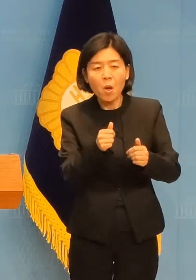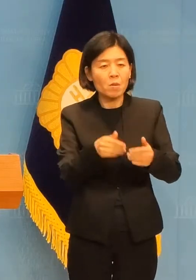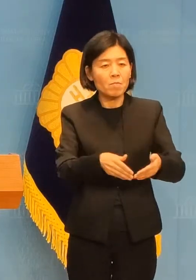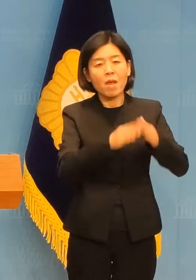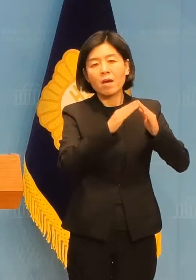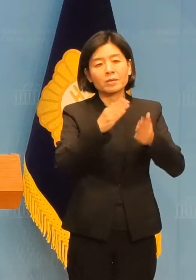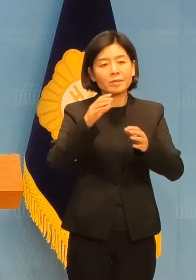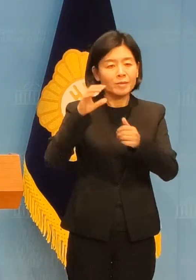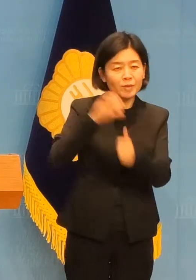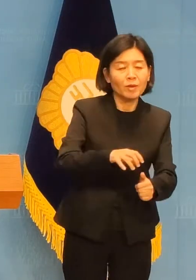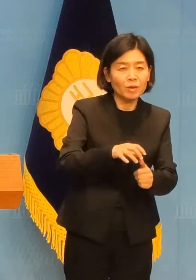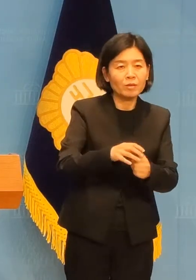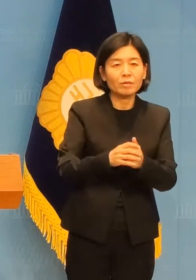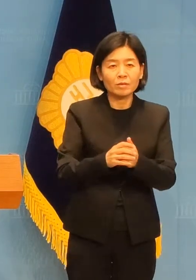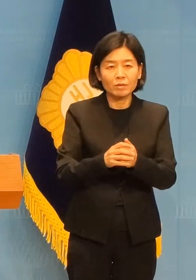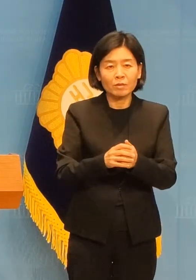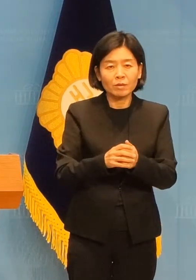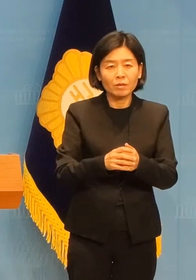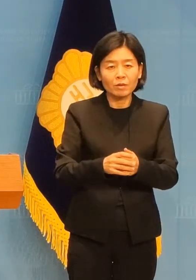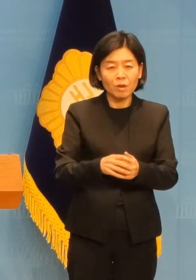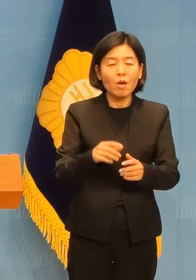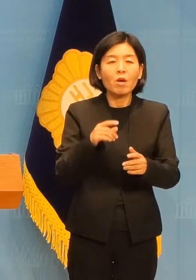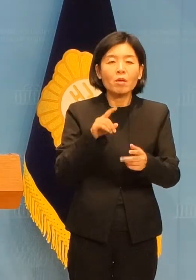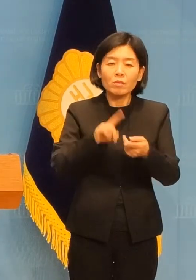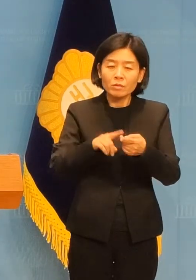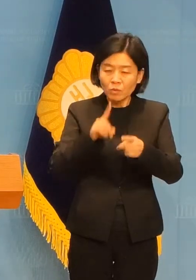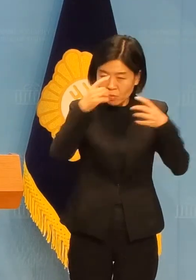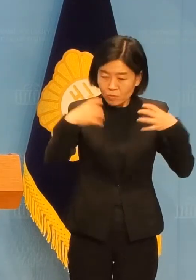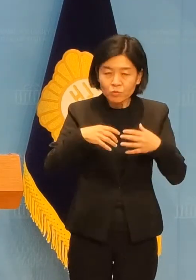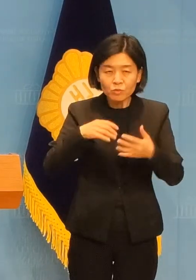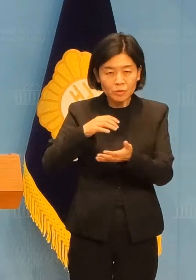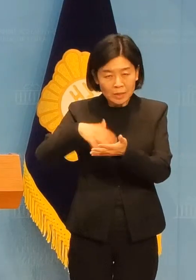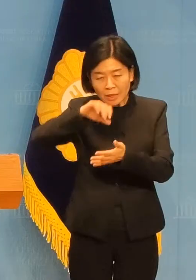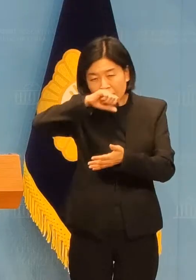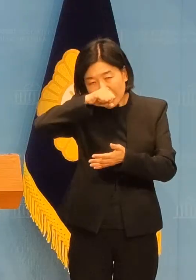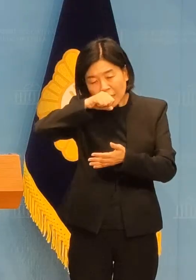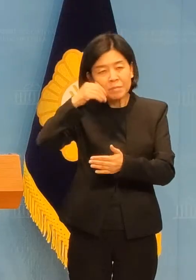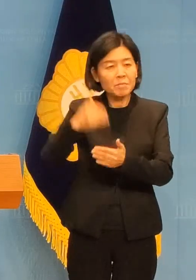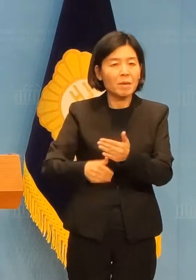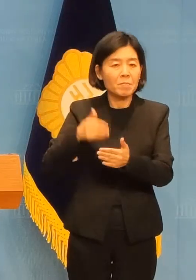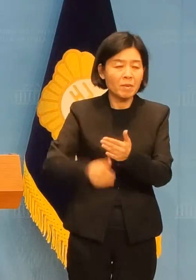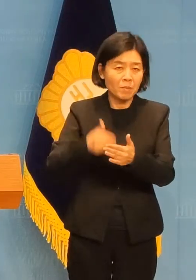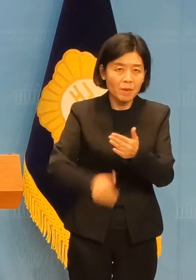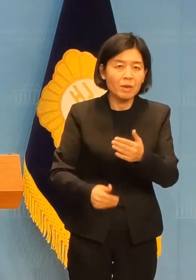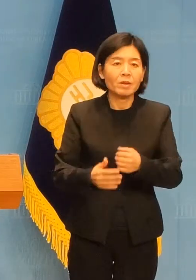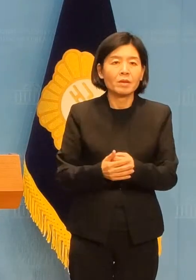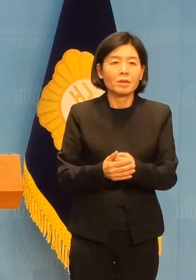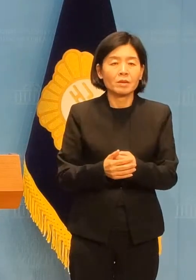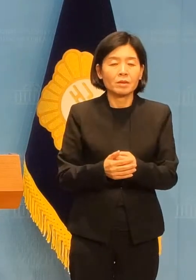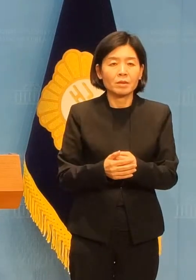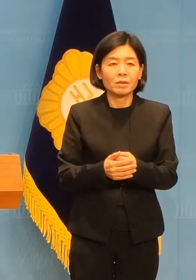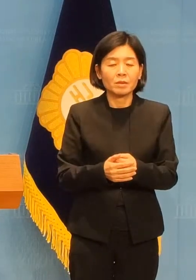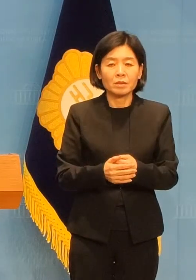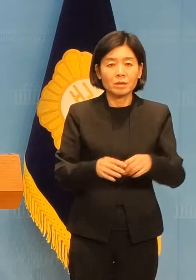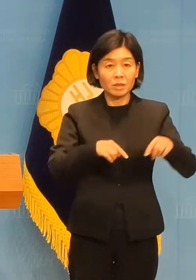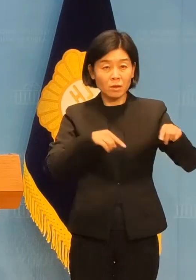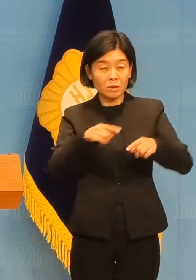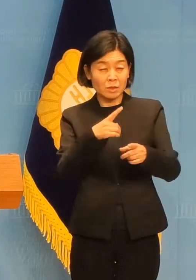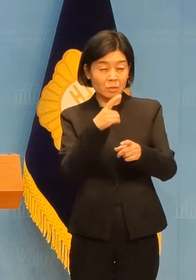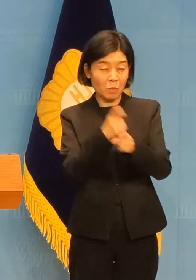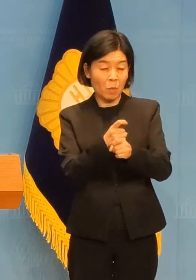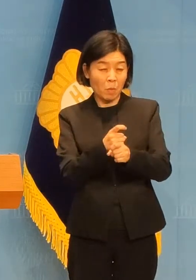검찰 특활비 규모도 정부 안에서 대폭 삭감시켰습니다. 명백한 정치